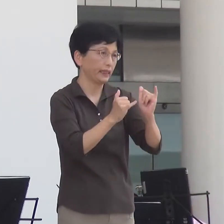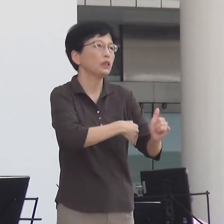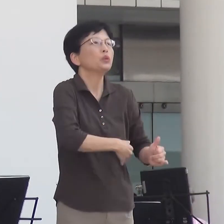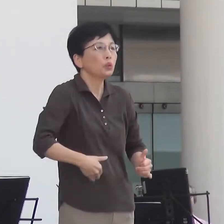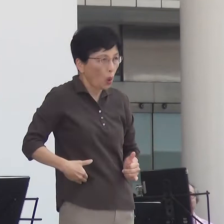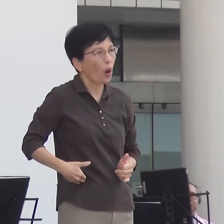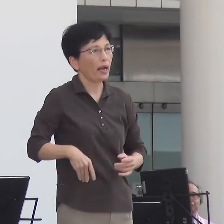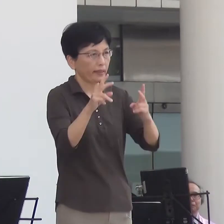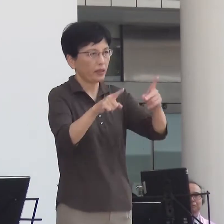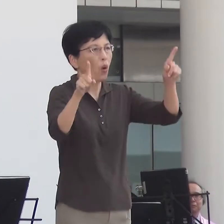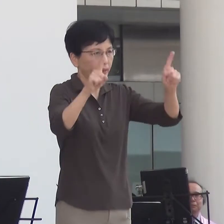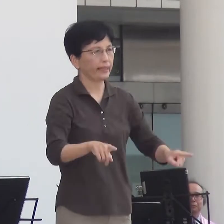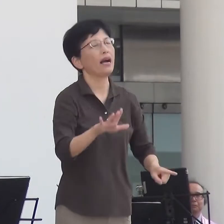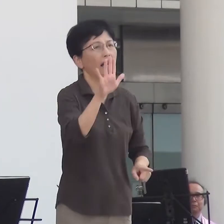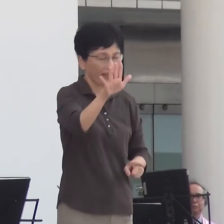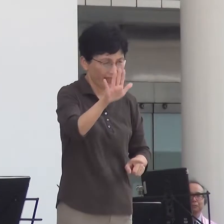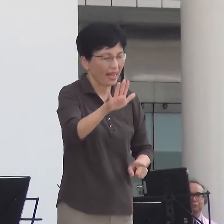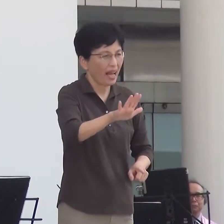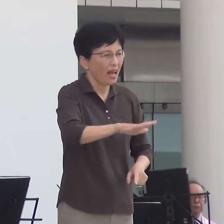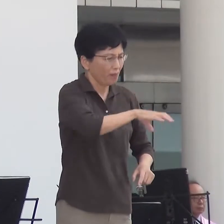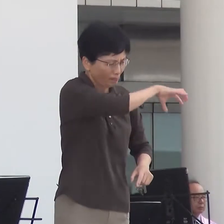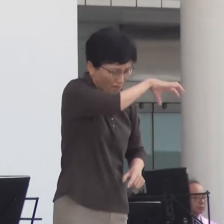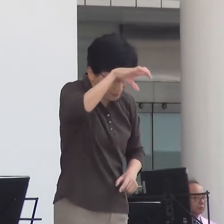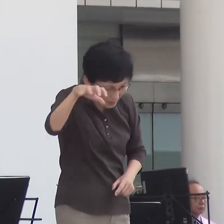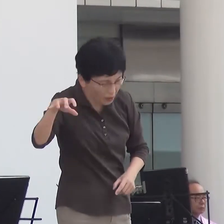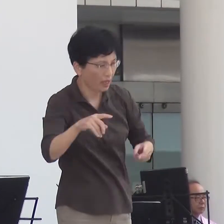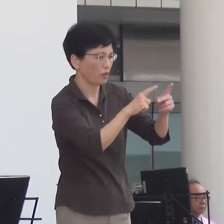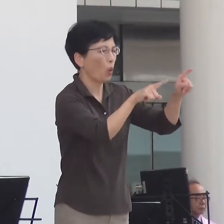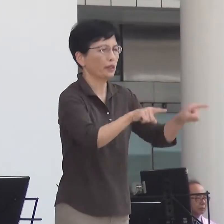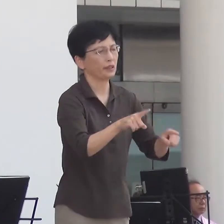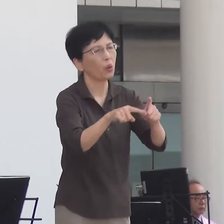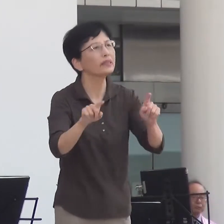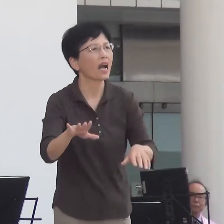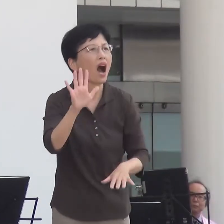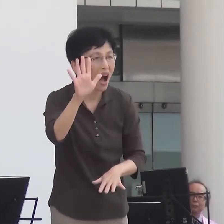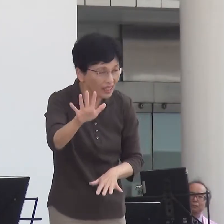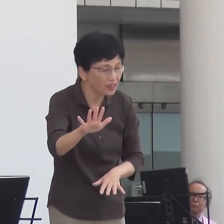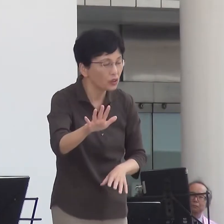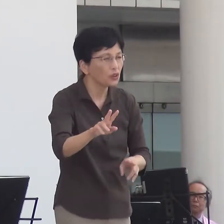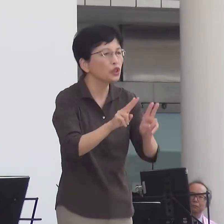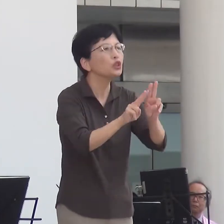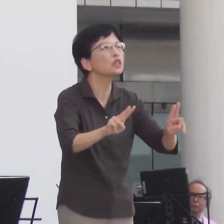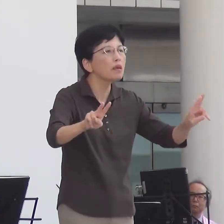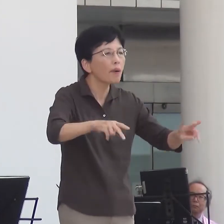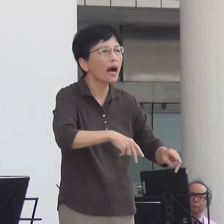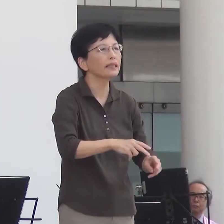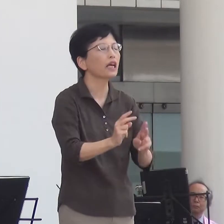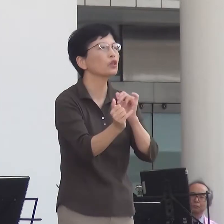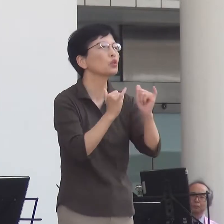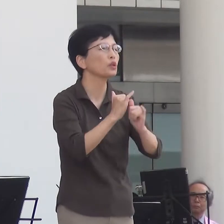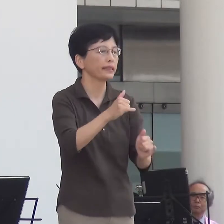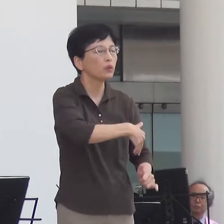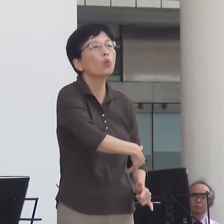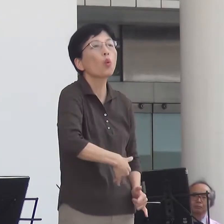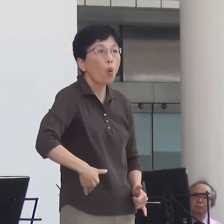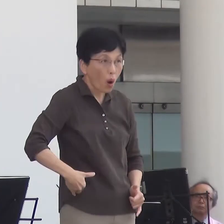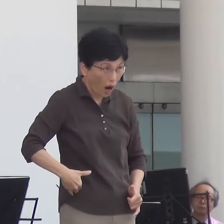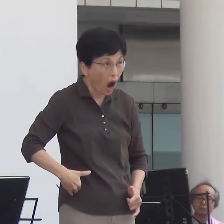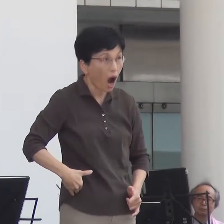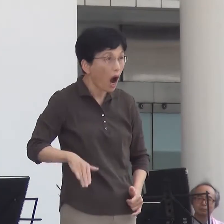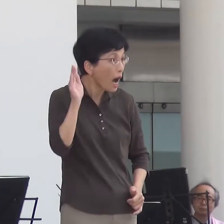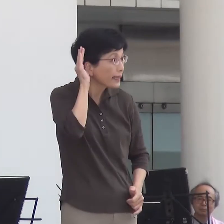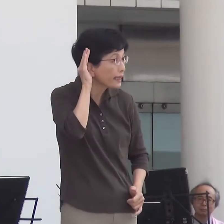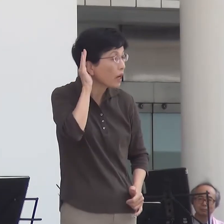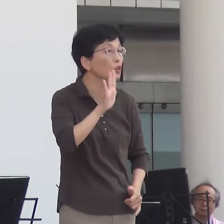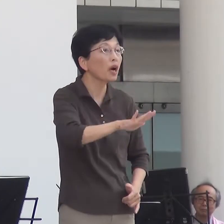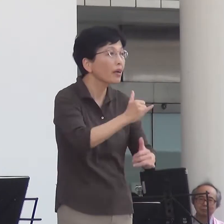されていて、まあ、各地でいろんな催しが行われるんですね。ユニバーサル都市福岡、聞いた